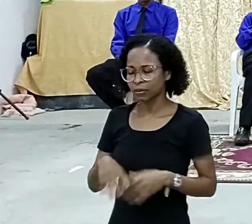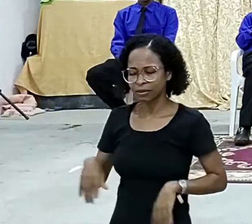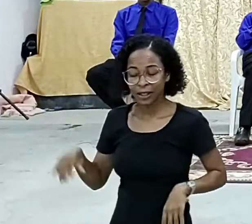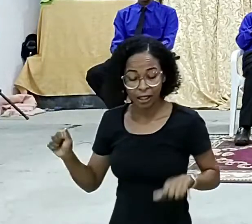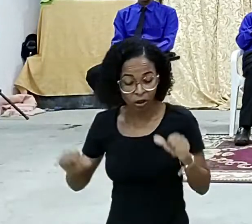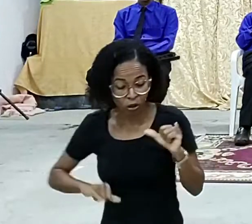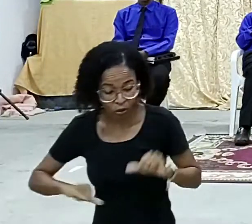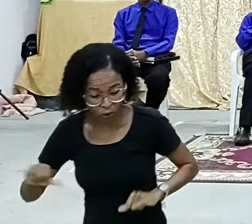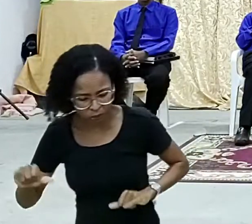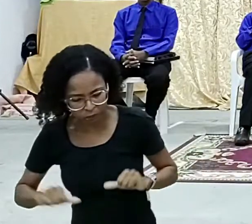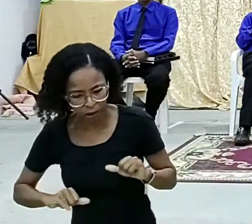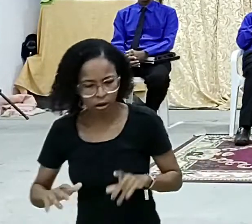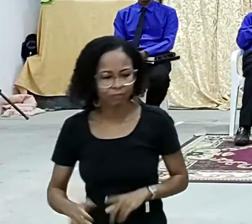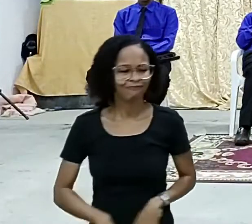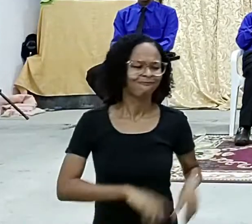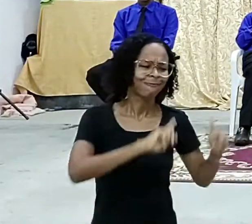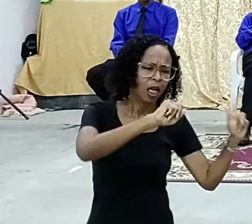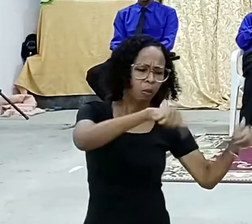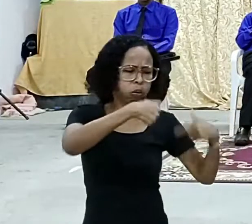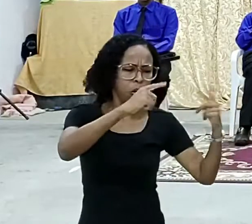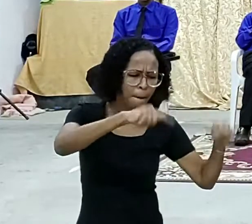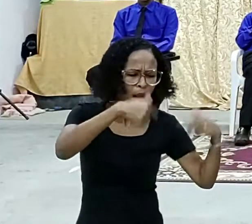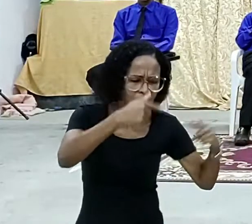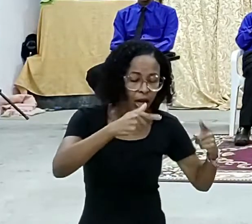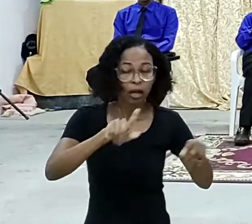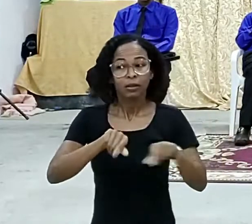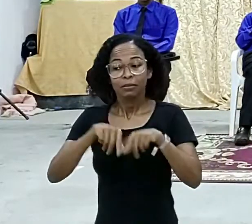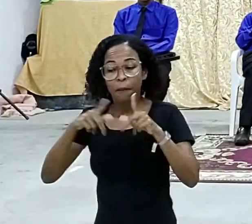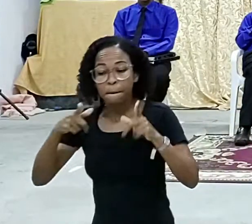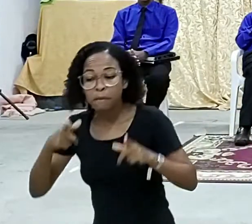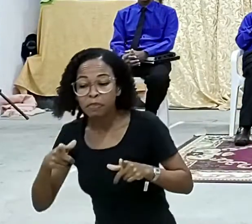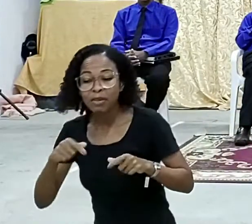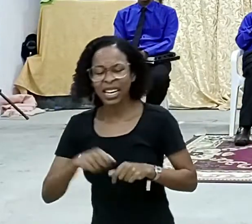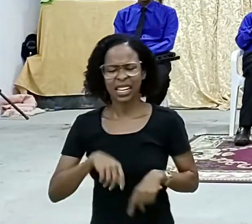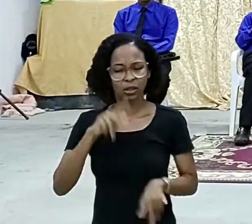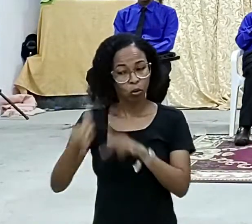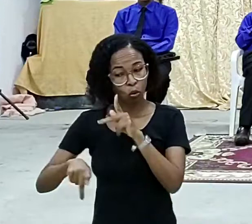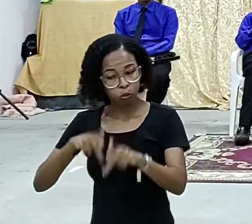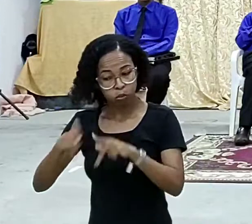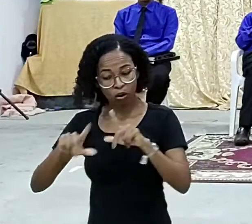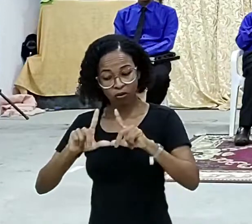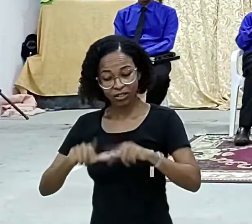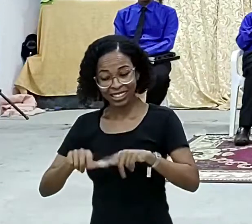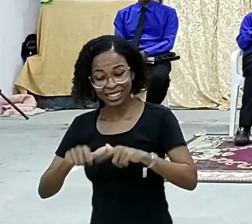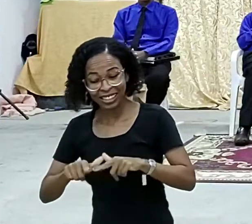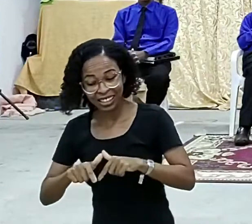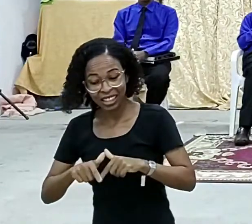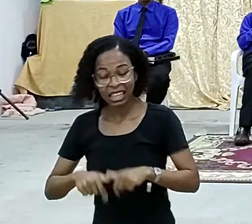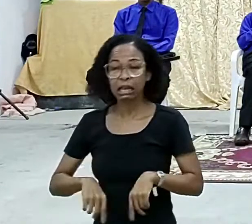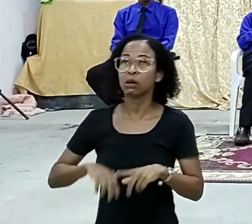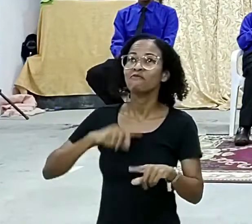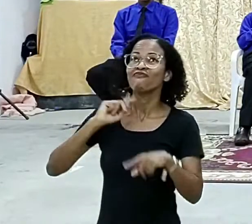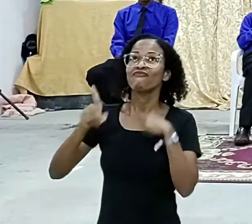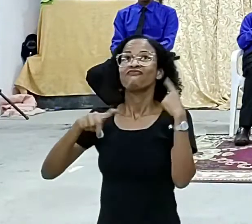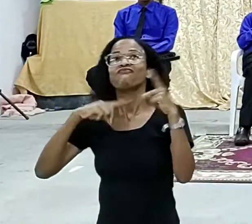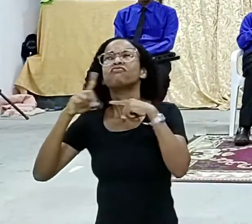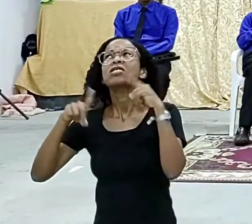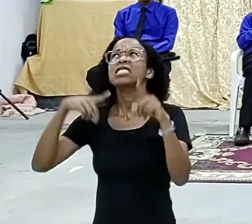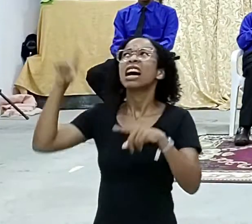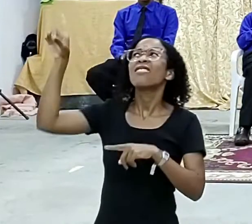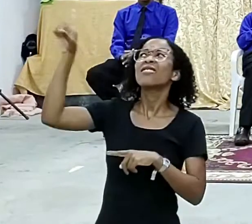criticado, mas porém eles não sabiam que Deus estava com eles, duvidavam, por